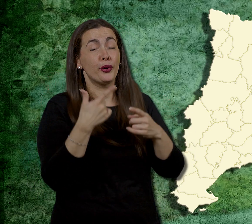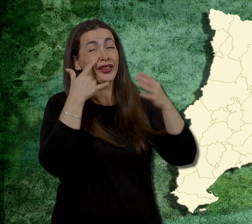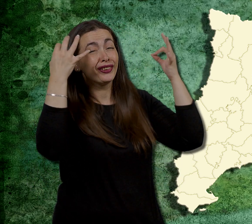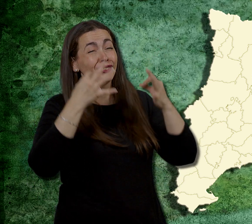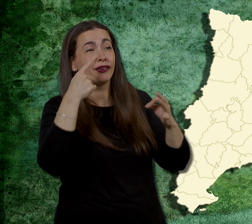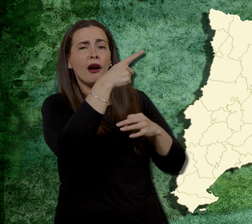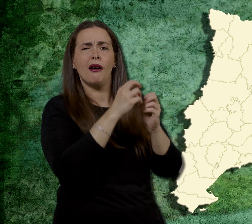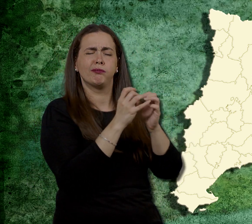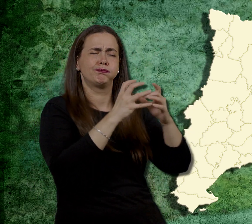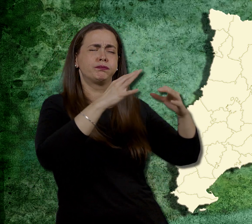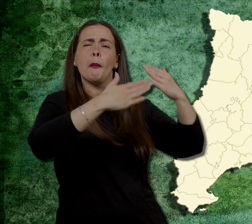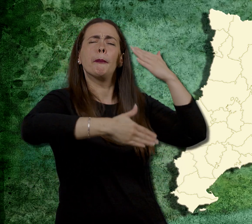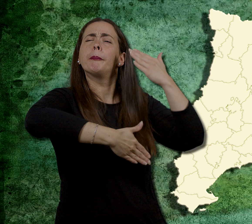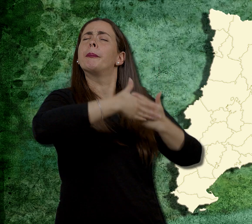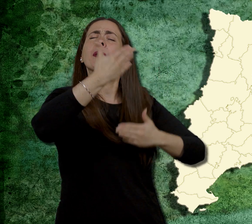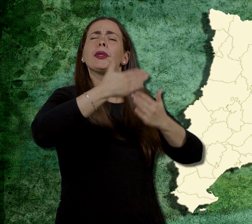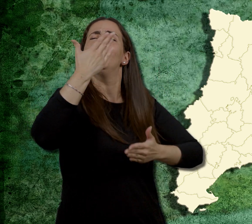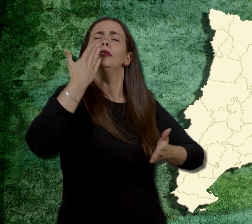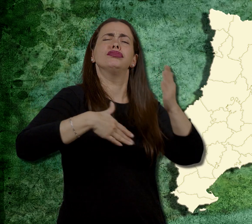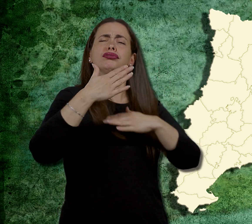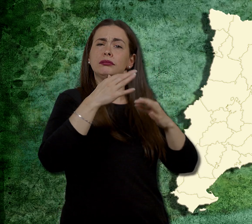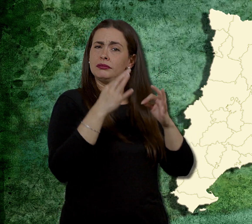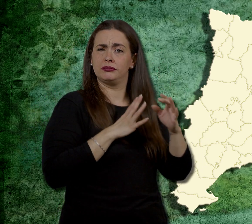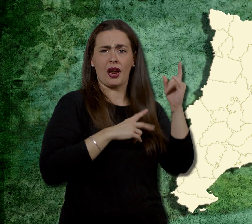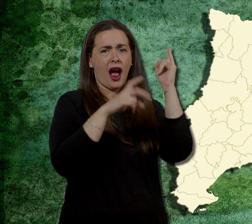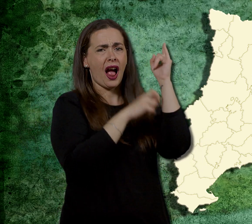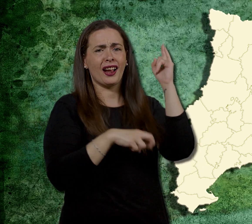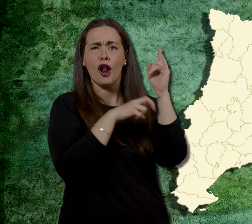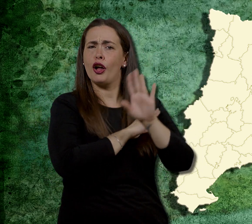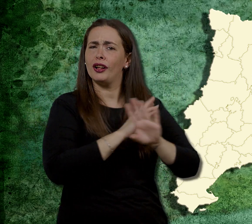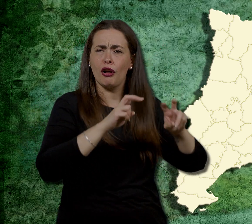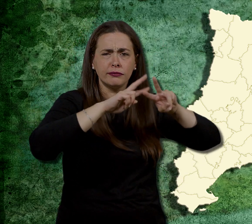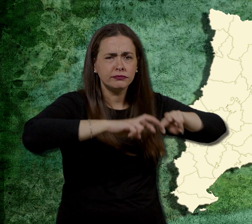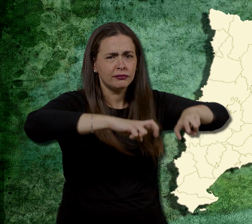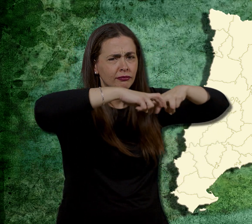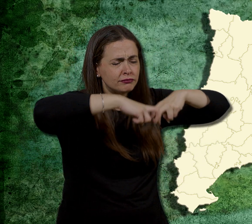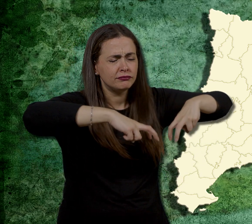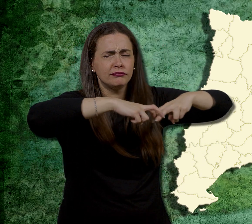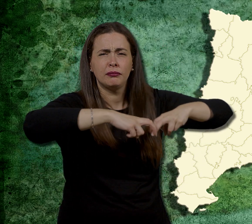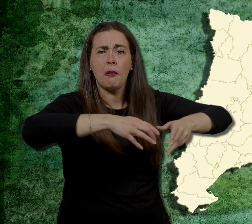arqueològics fins a desenvolupar una ruta prehistòrica amb les pintures de la pedra de les orenetes com a